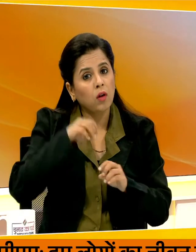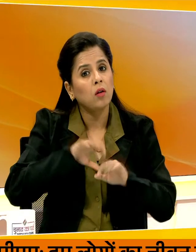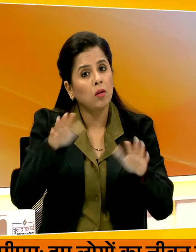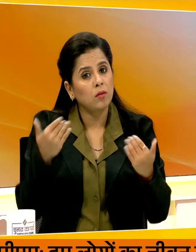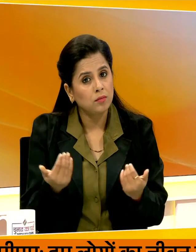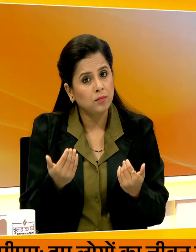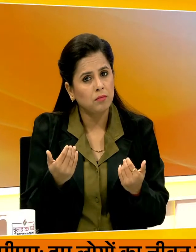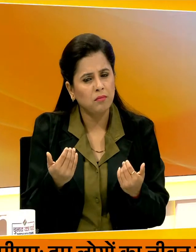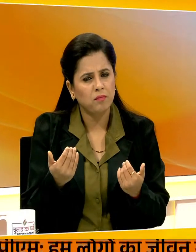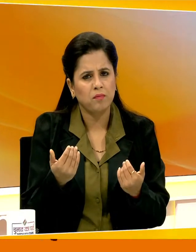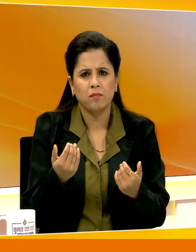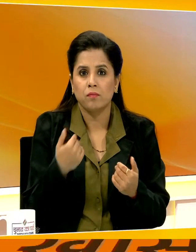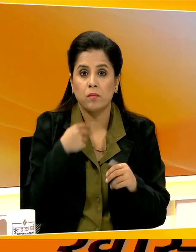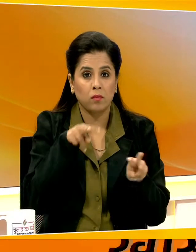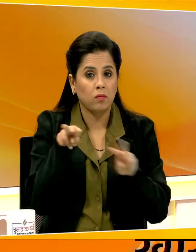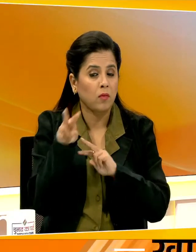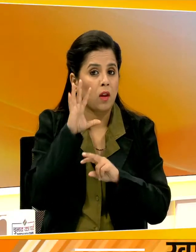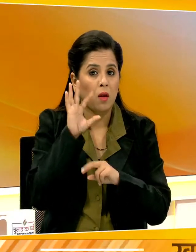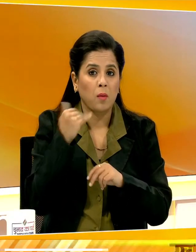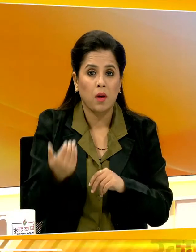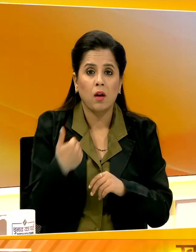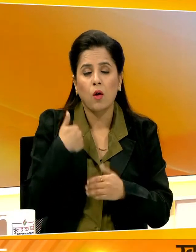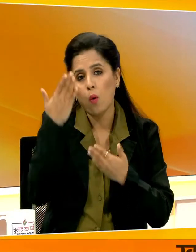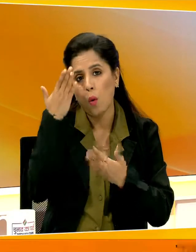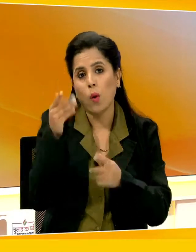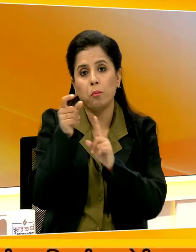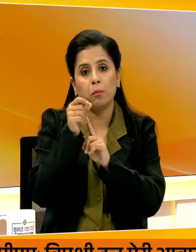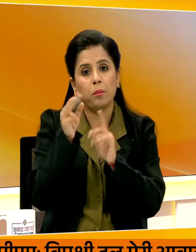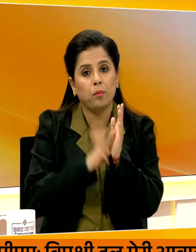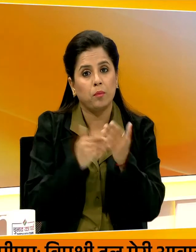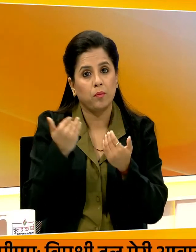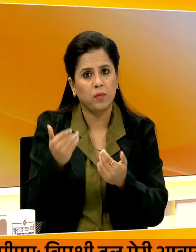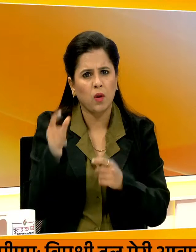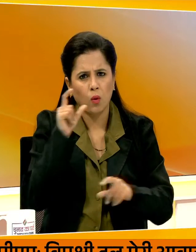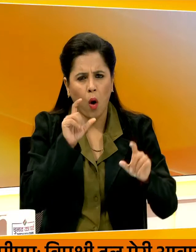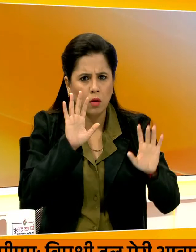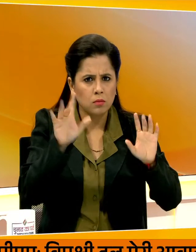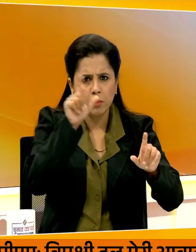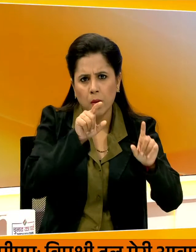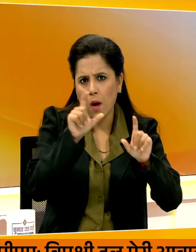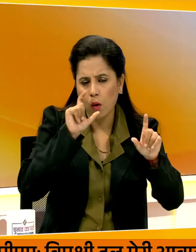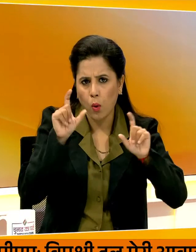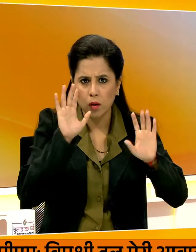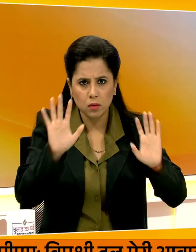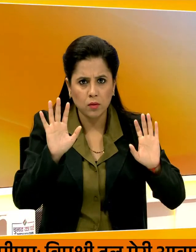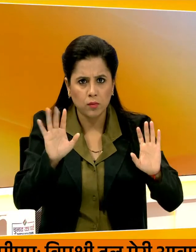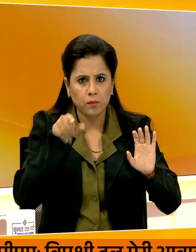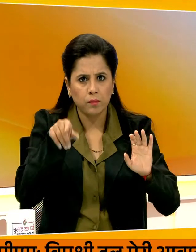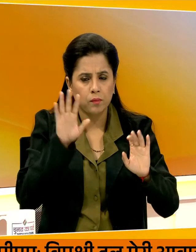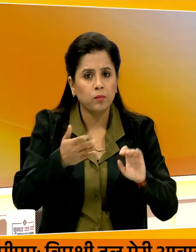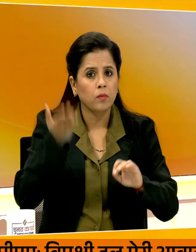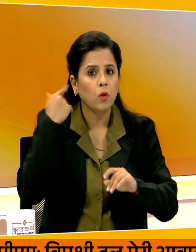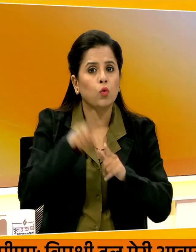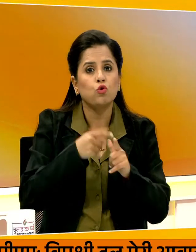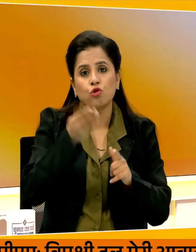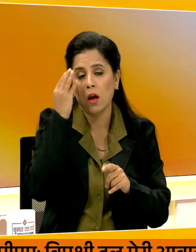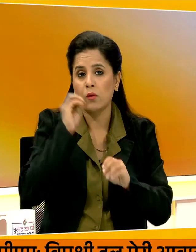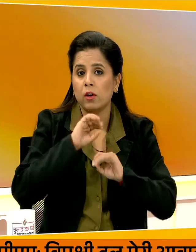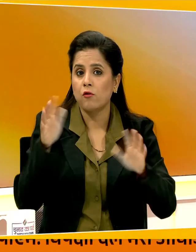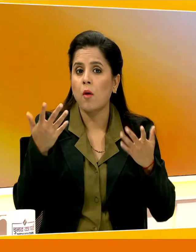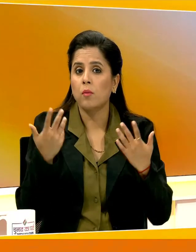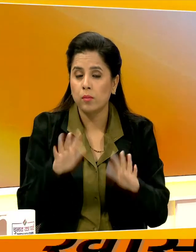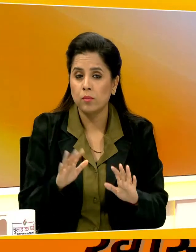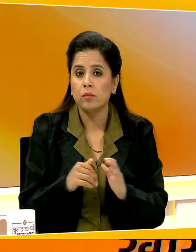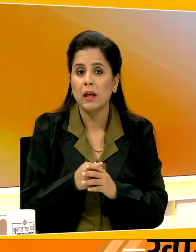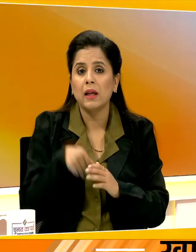I draw your attention to our Honorable Prime Minister cautioning everybody way back in January